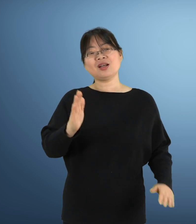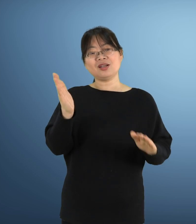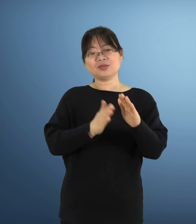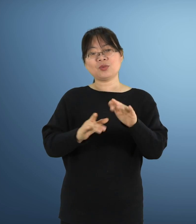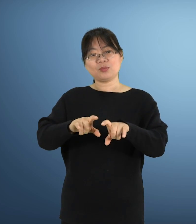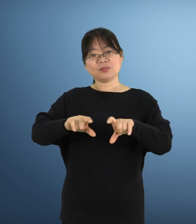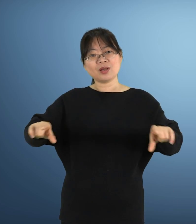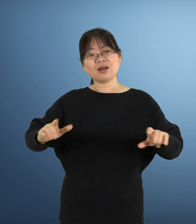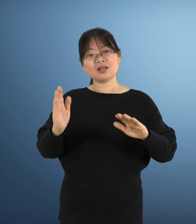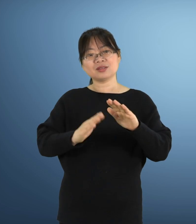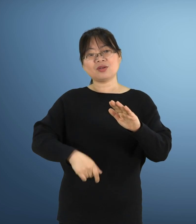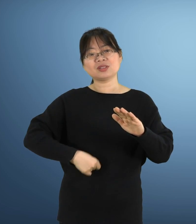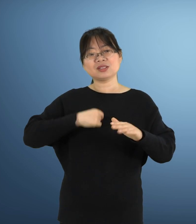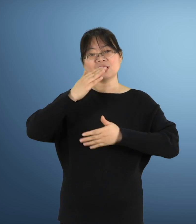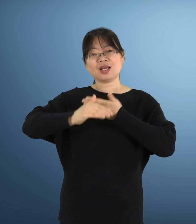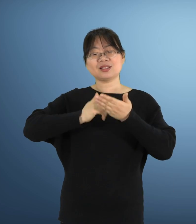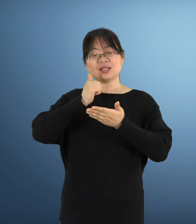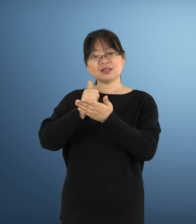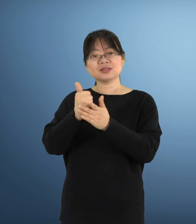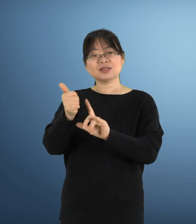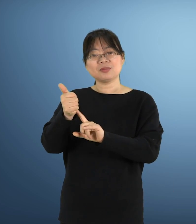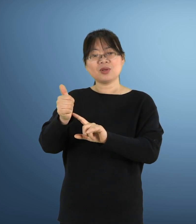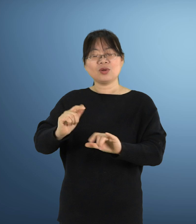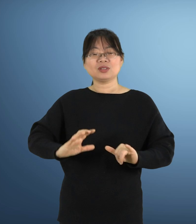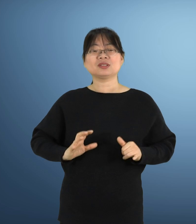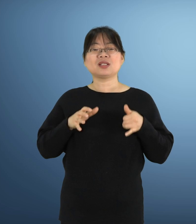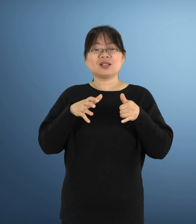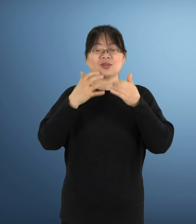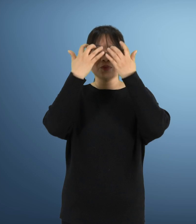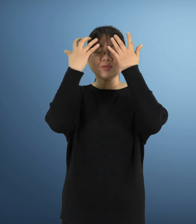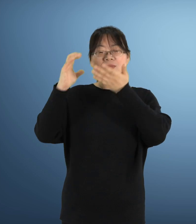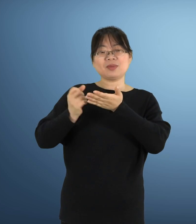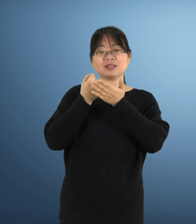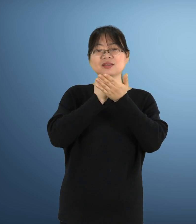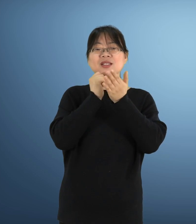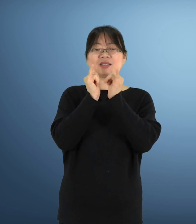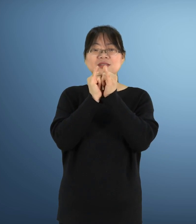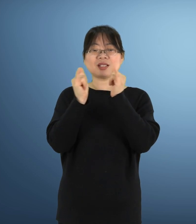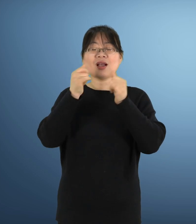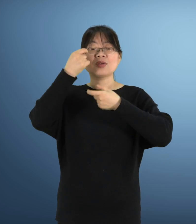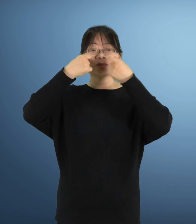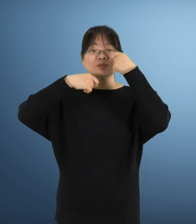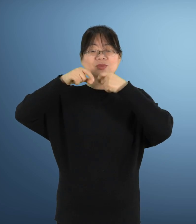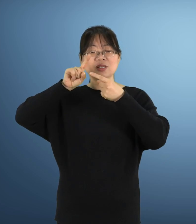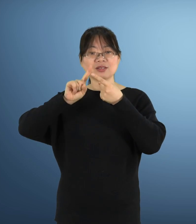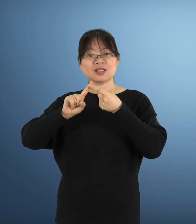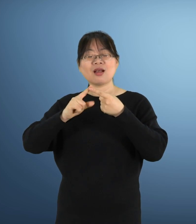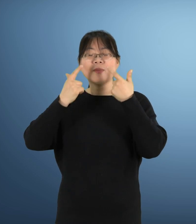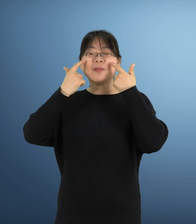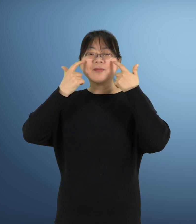공평과 정의의 하나님은 이 땅에 고통받는 가난한 자들의 눈물을 틀림없이 보고